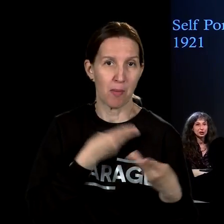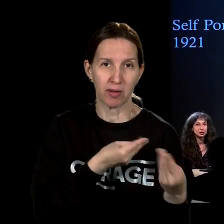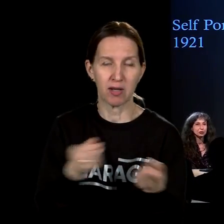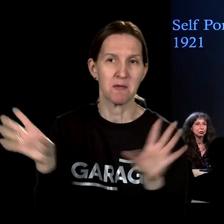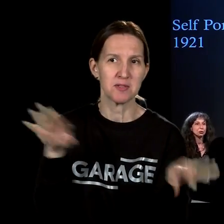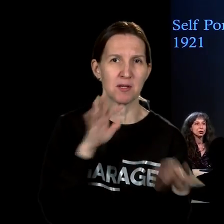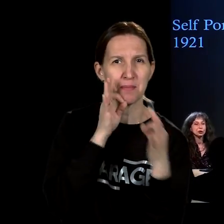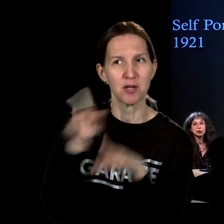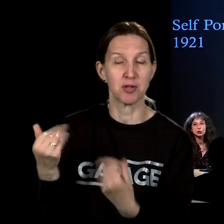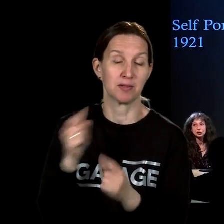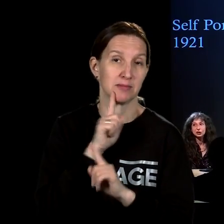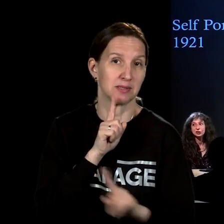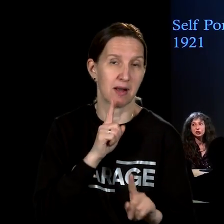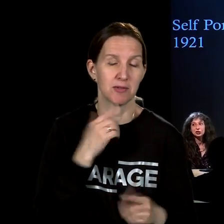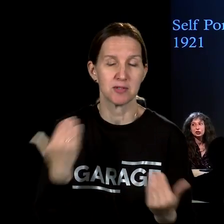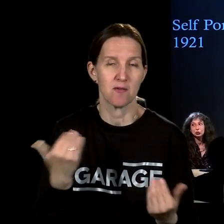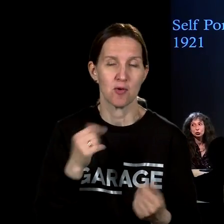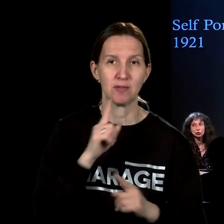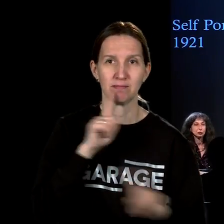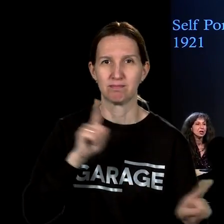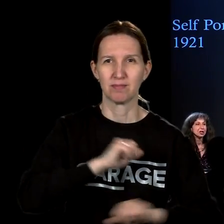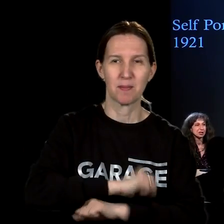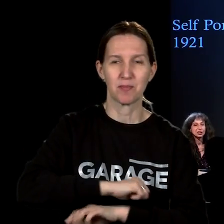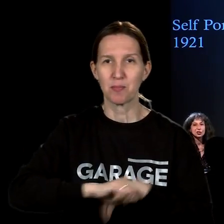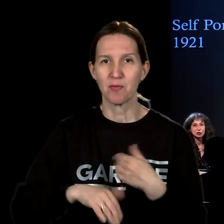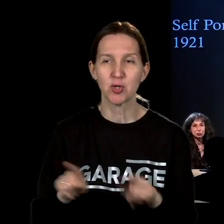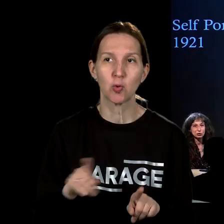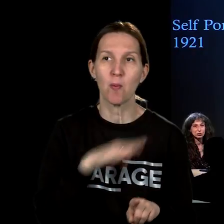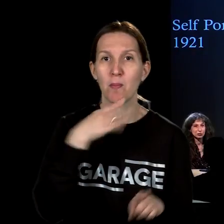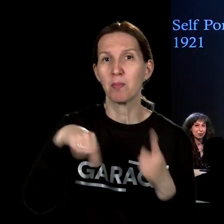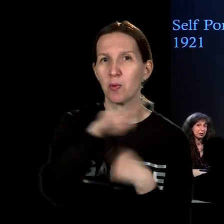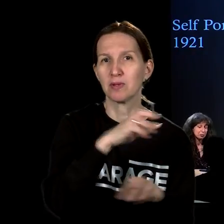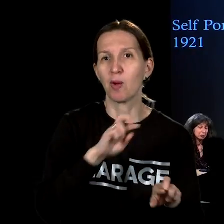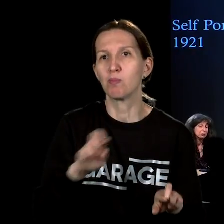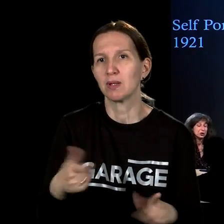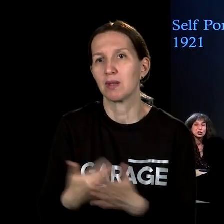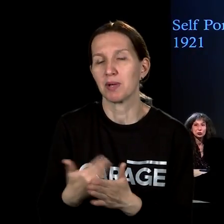все странности, которому прощает все эксцентричности, то, что там раздражало бы